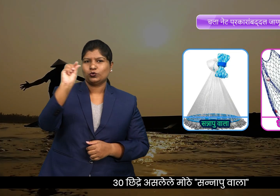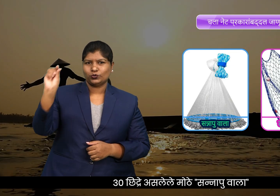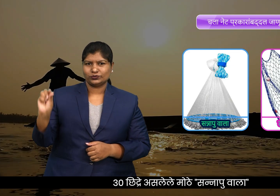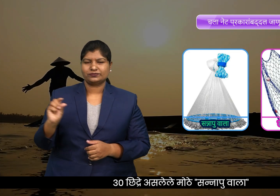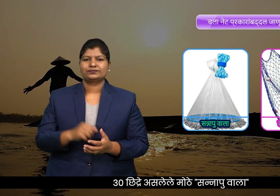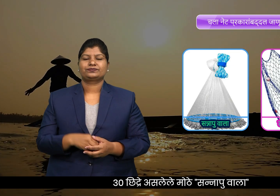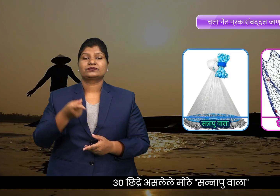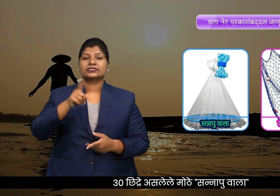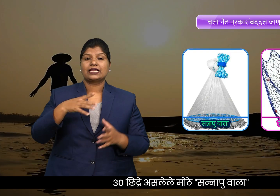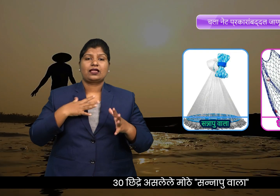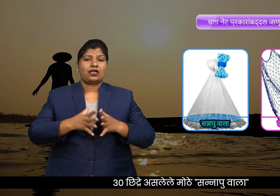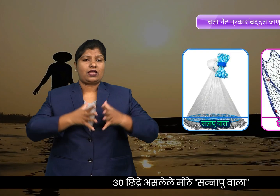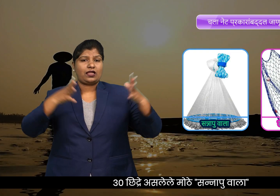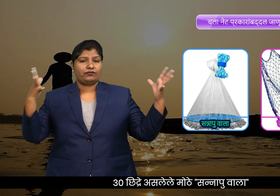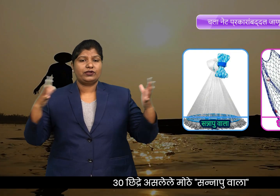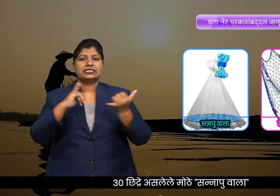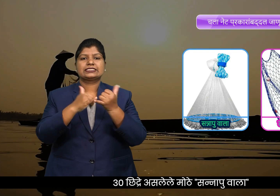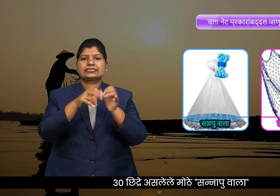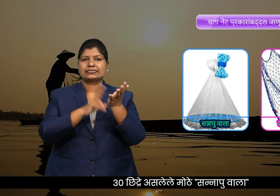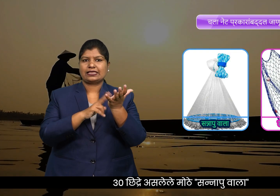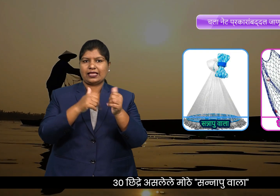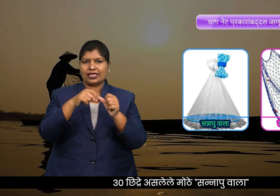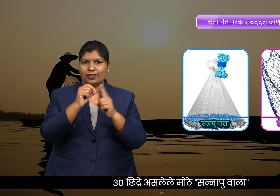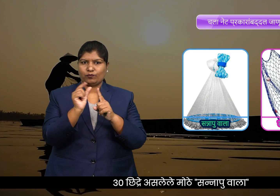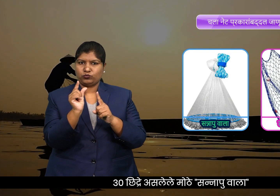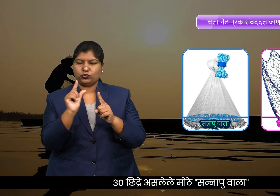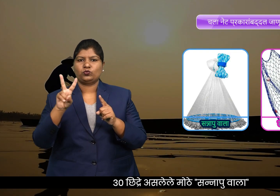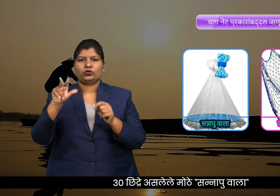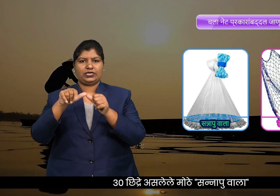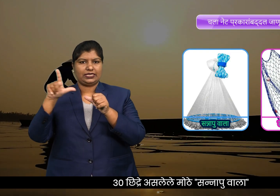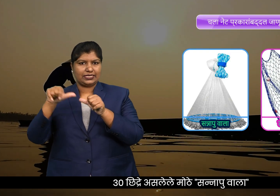30 छिद्रे असलेली मोठी सन्नापूवाला